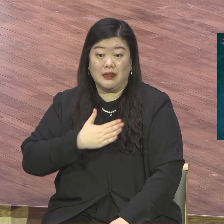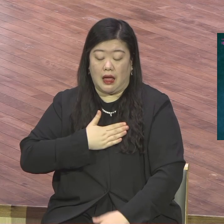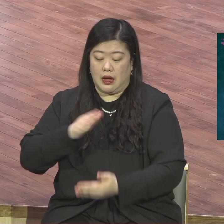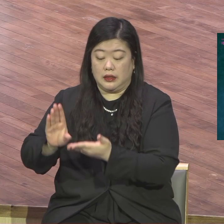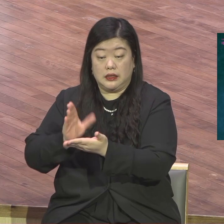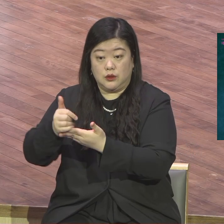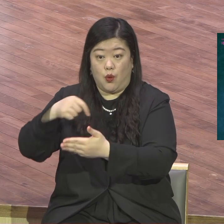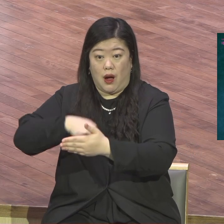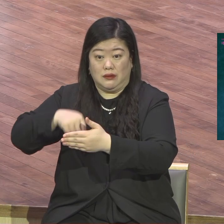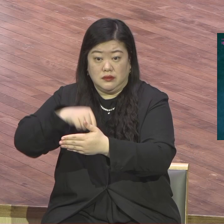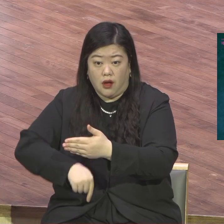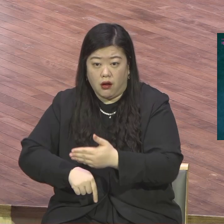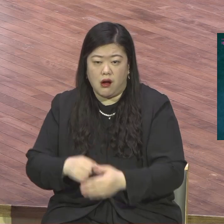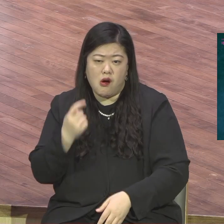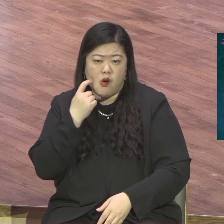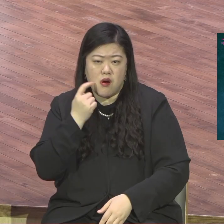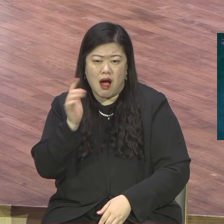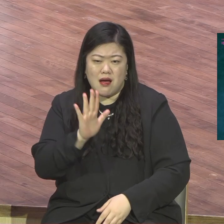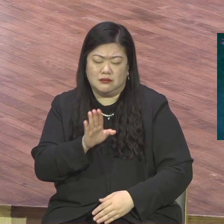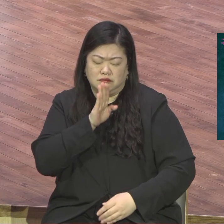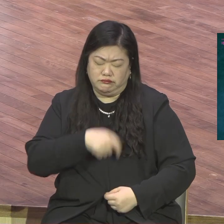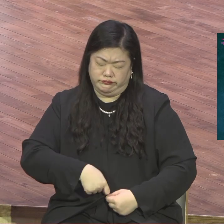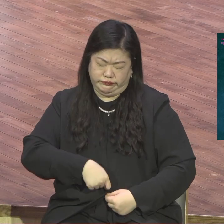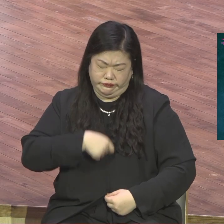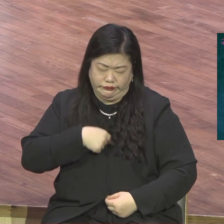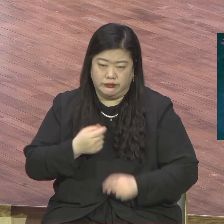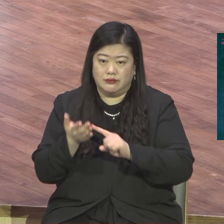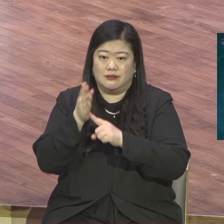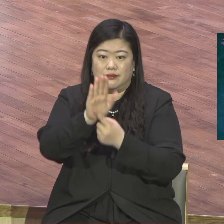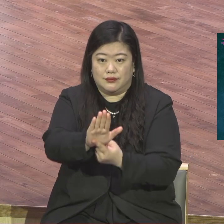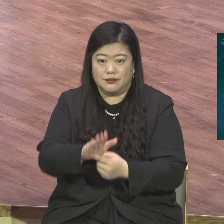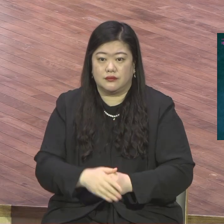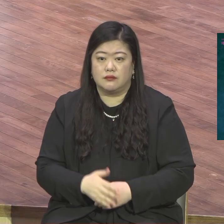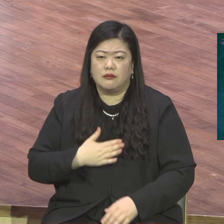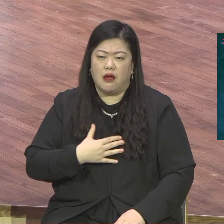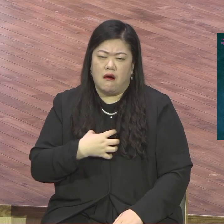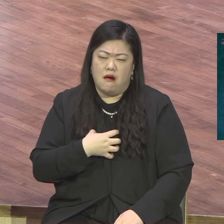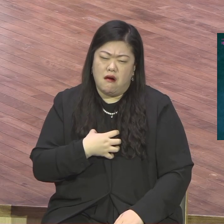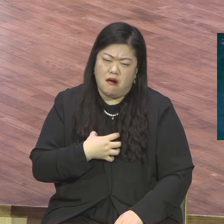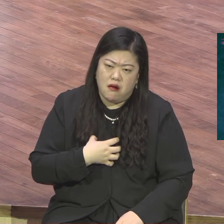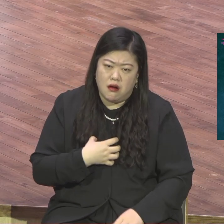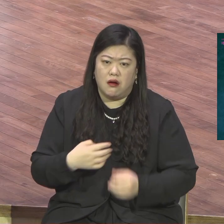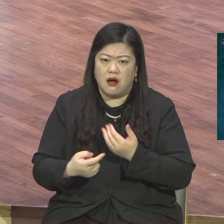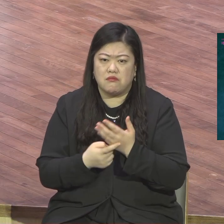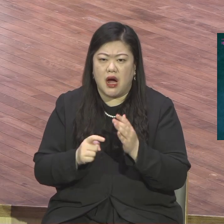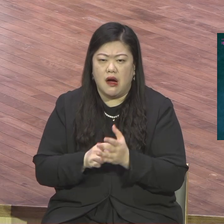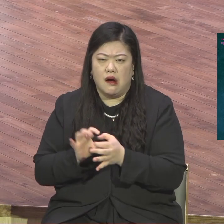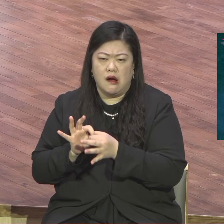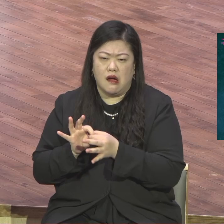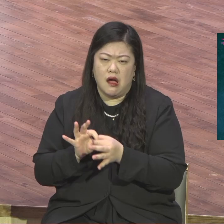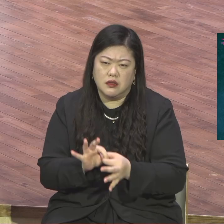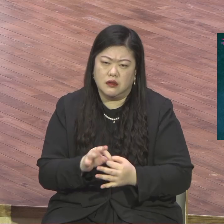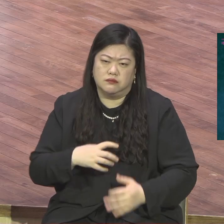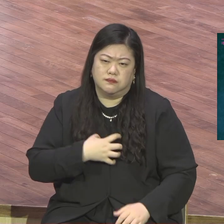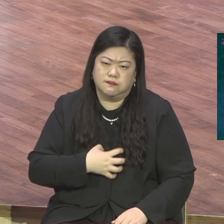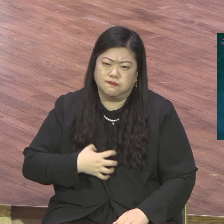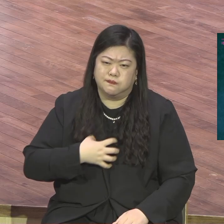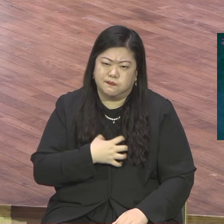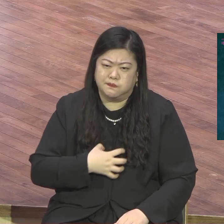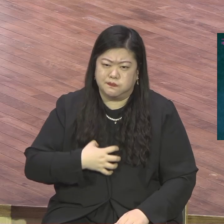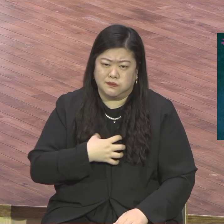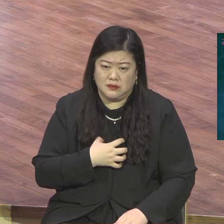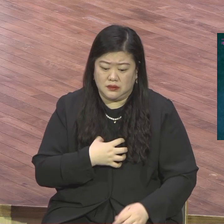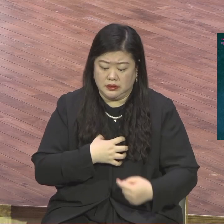안에서 참말을 하고 거짓말을 아니하노라. 나에게 큰 근심이 있는 것과 마음에 그치지 않는 고통이 있는